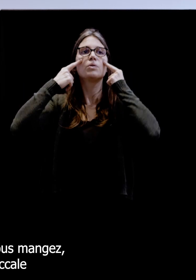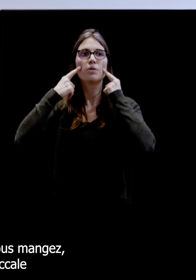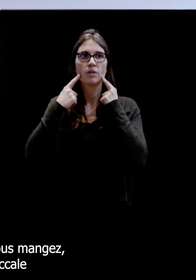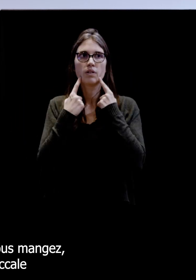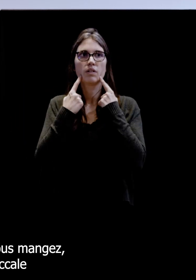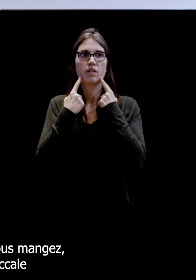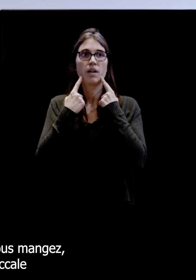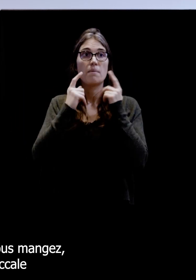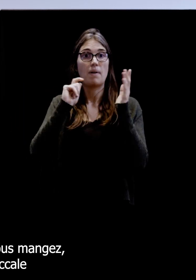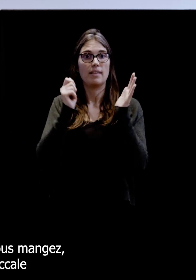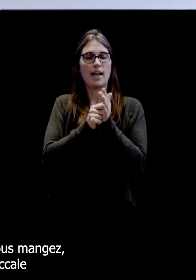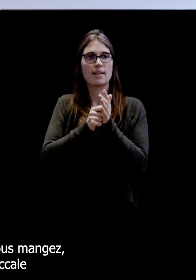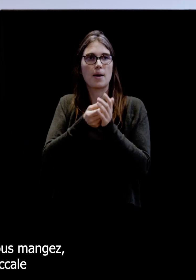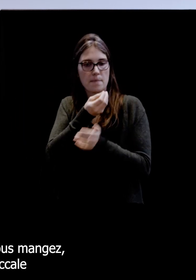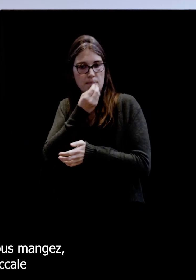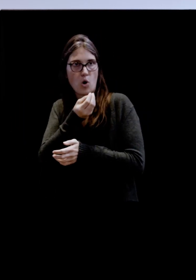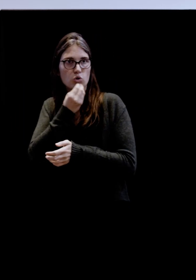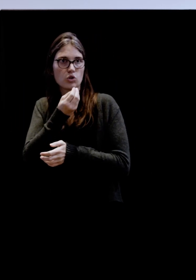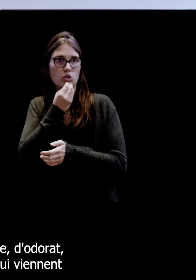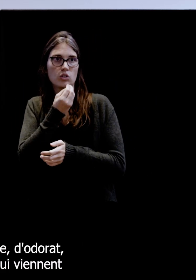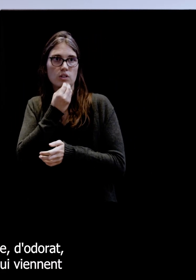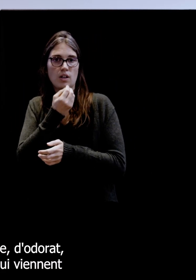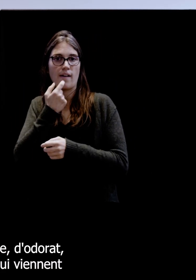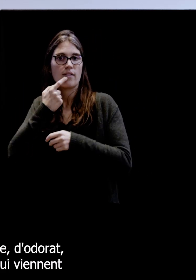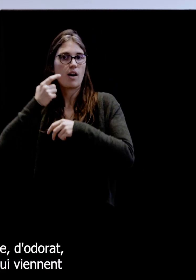Hein, quand vous mangez, derrière, la cavité buccale,